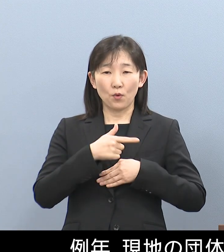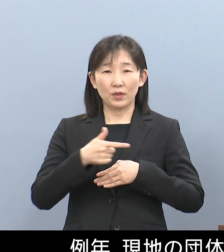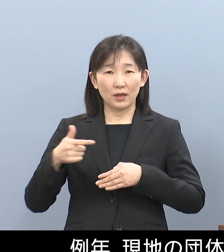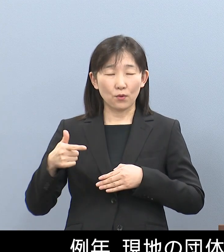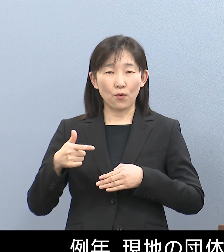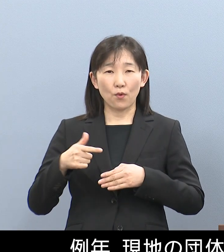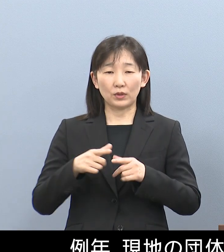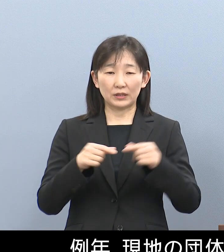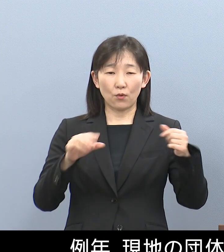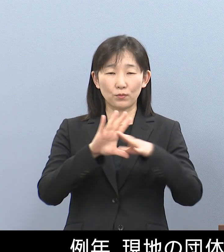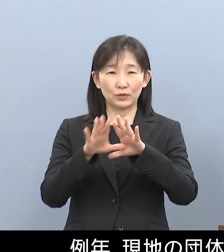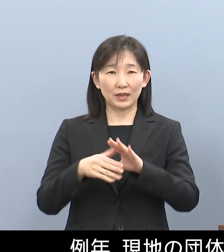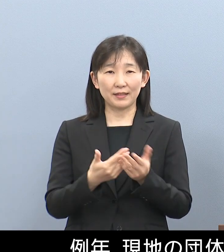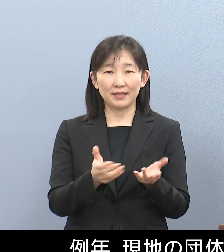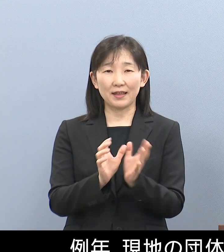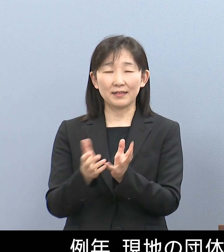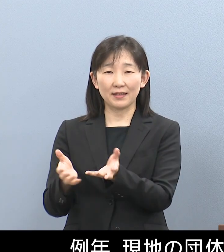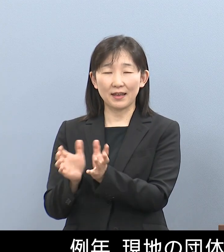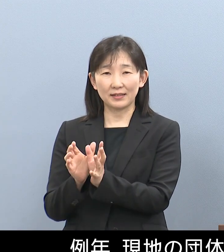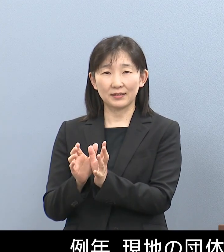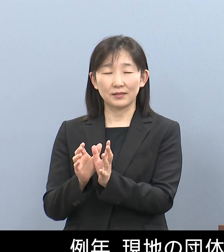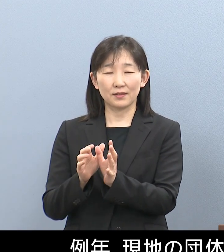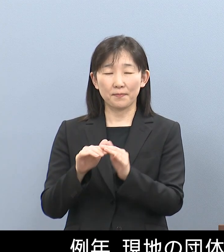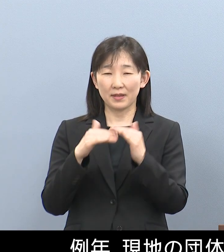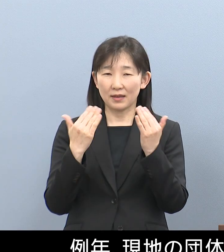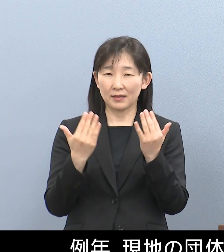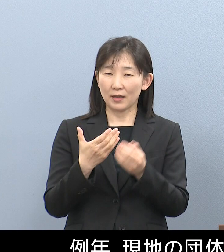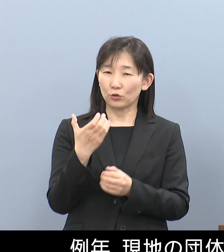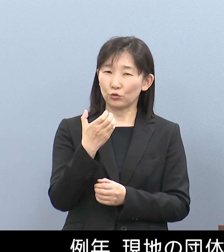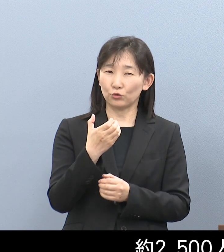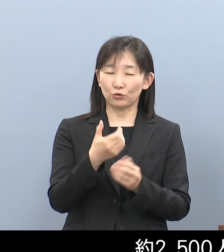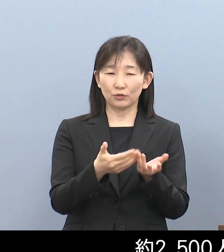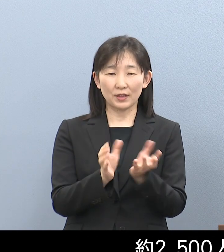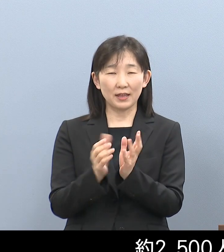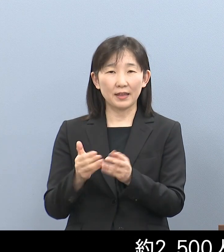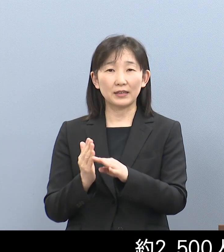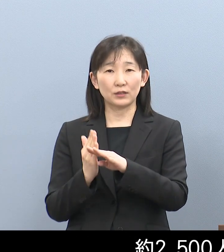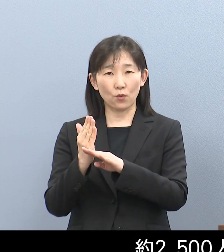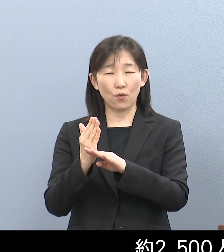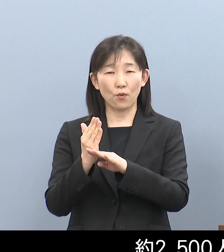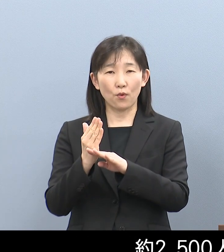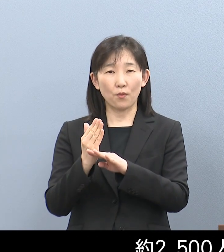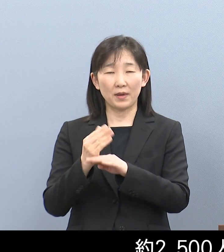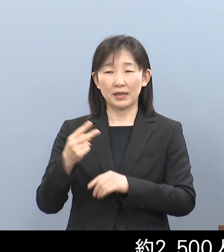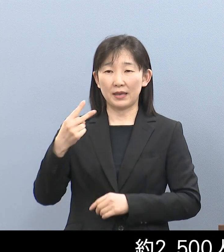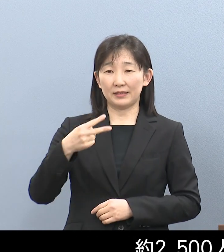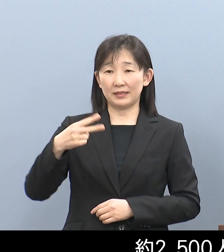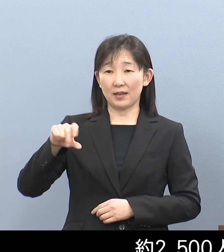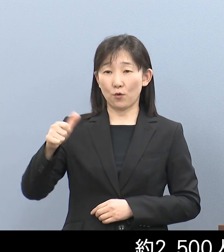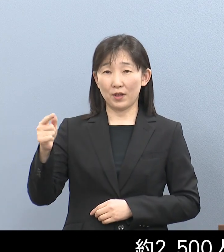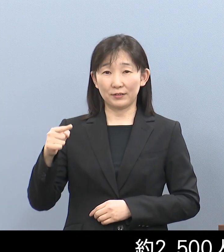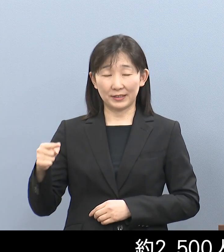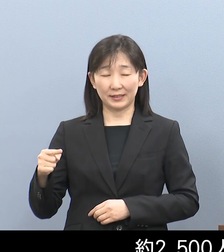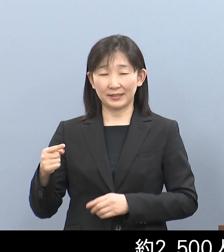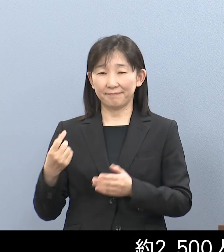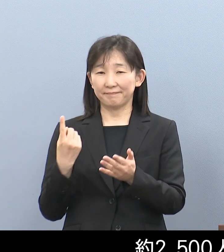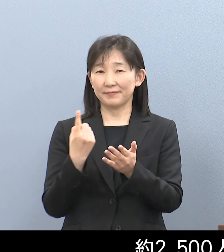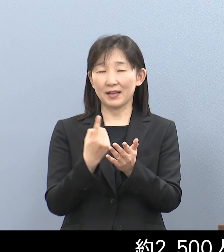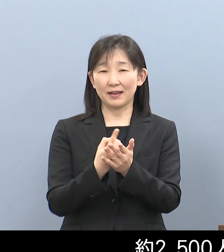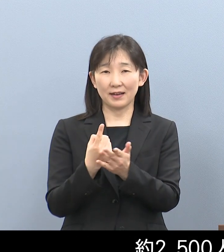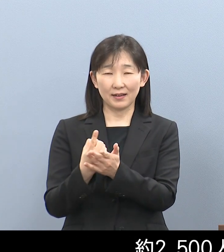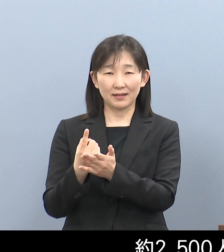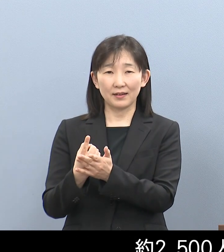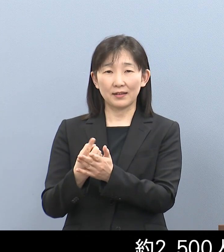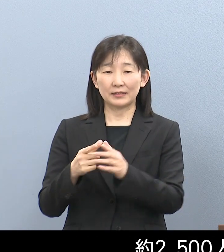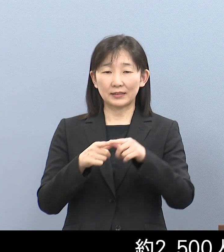化の団体など約90団体以上約2500人が参加され日本